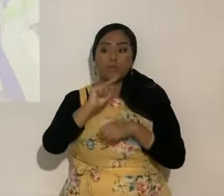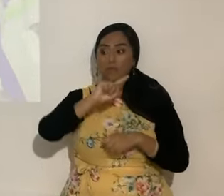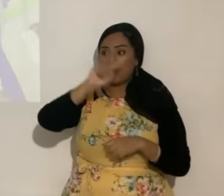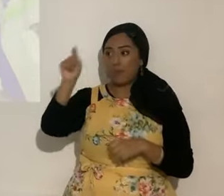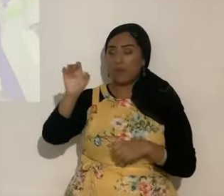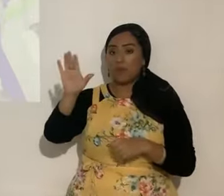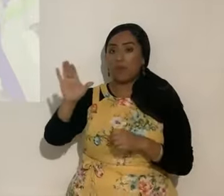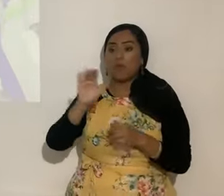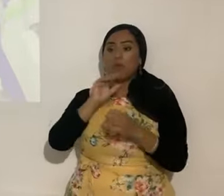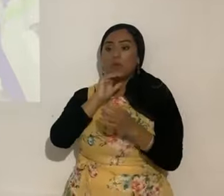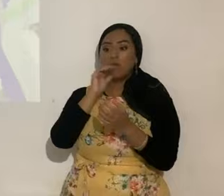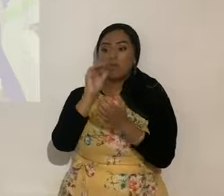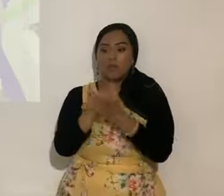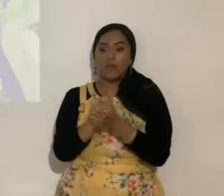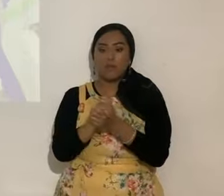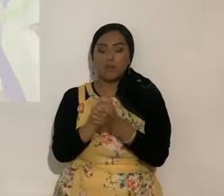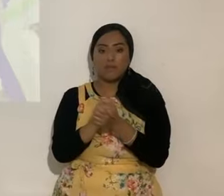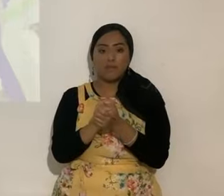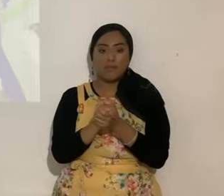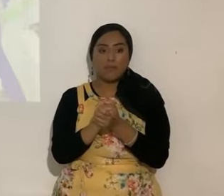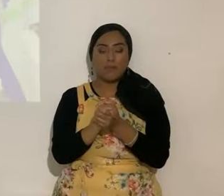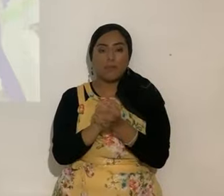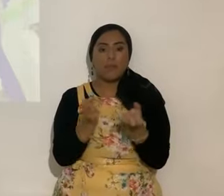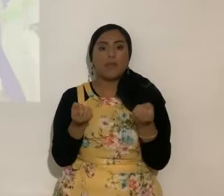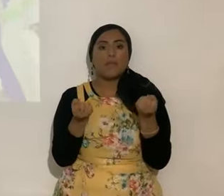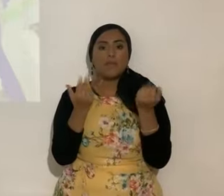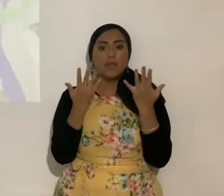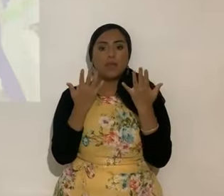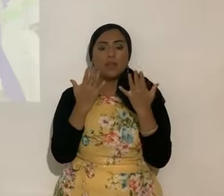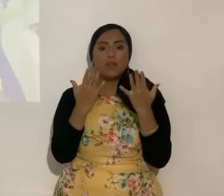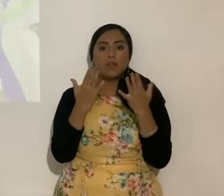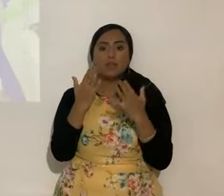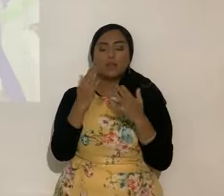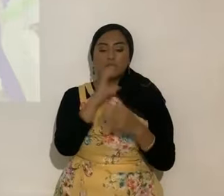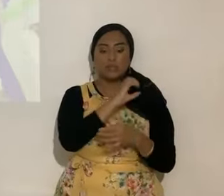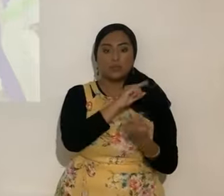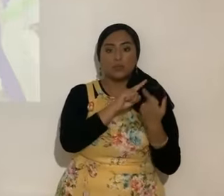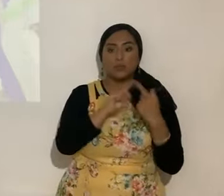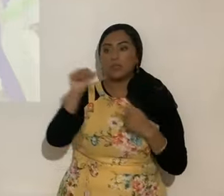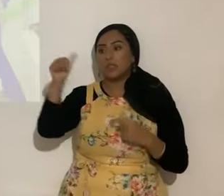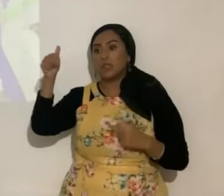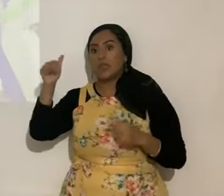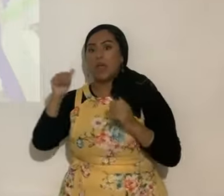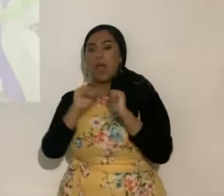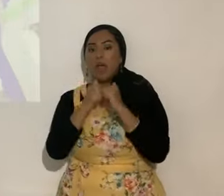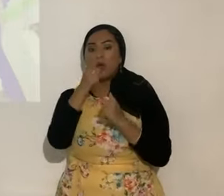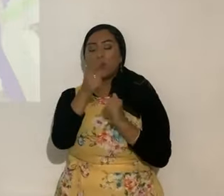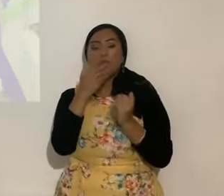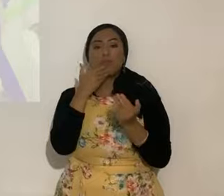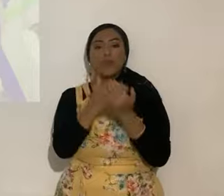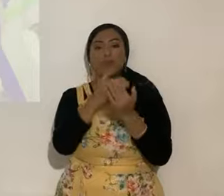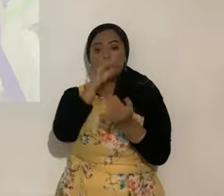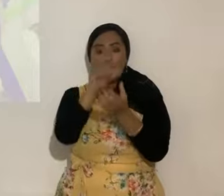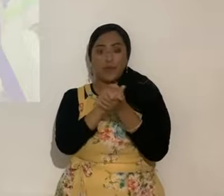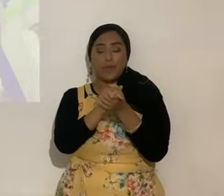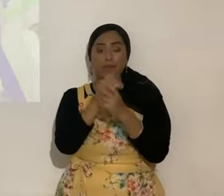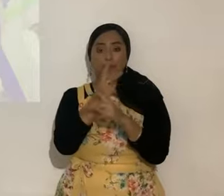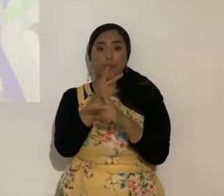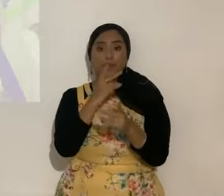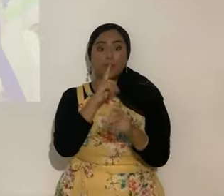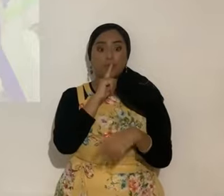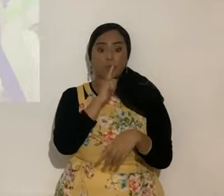a tu esposa, le preguntaras a tu esposa cuánto te pone de calificación del 0 al 10 como marido. Si estás cumpliendo